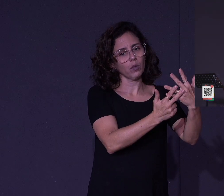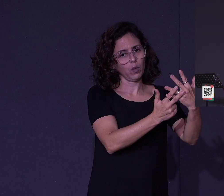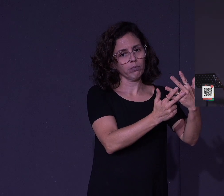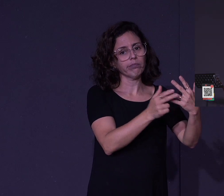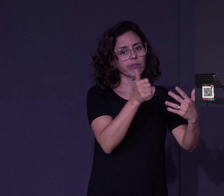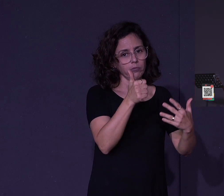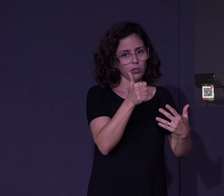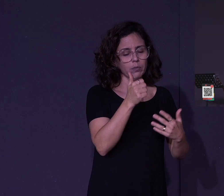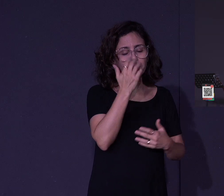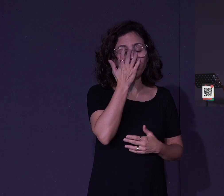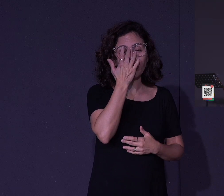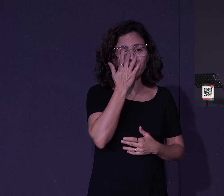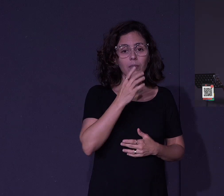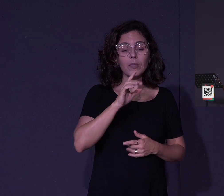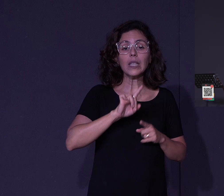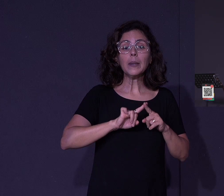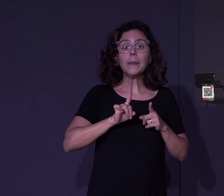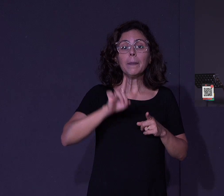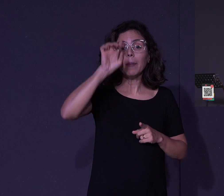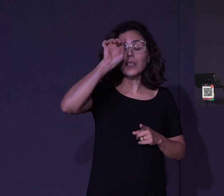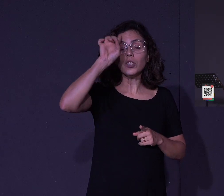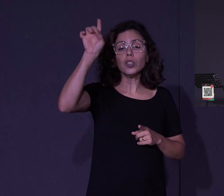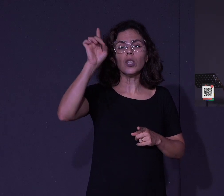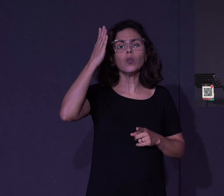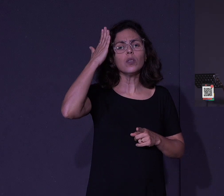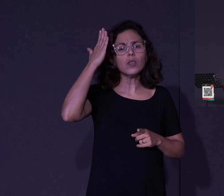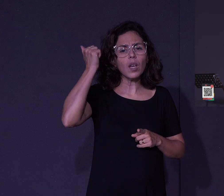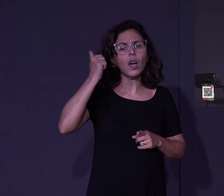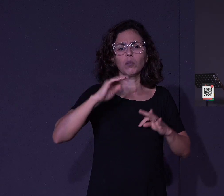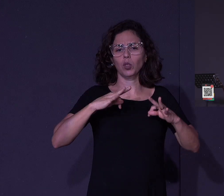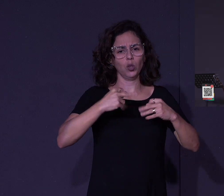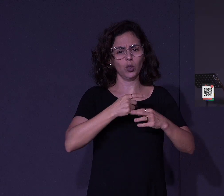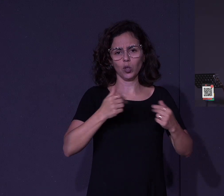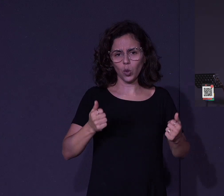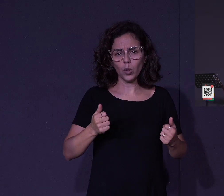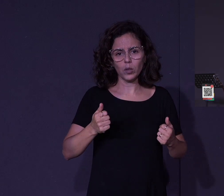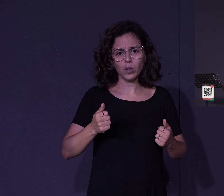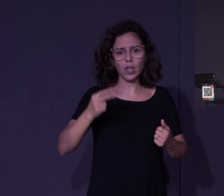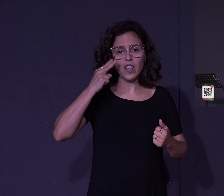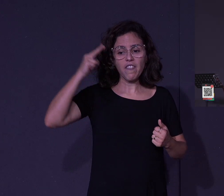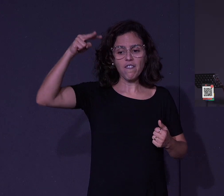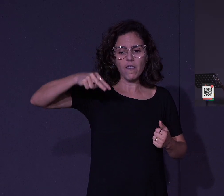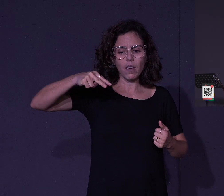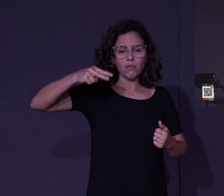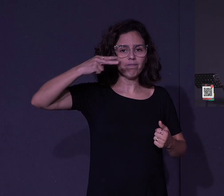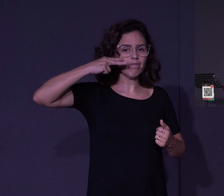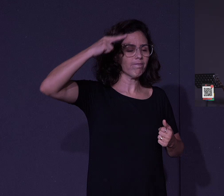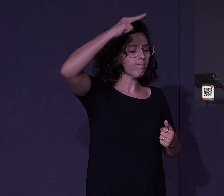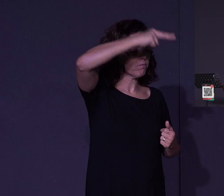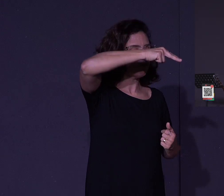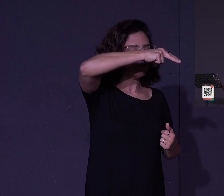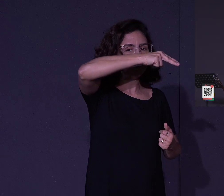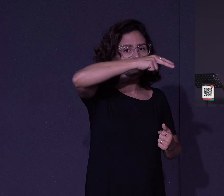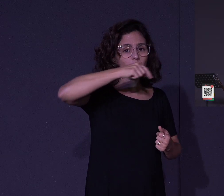o auxílio, o consolo dele para as tribulações da vida. Mas a da viúva estava